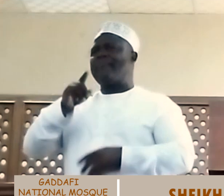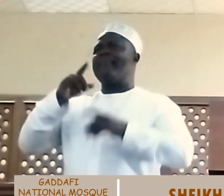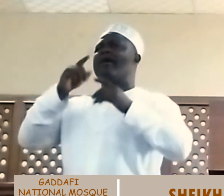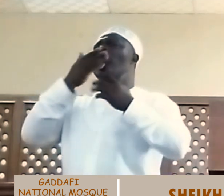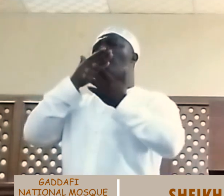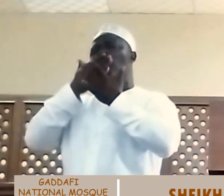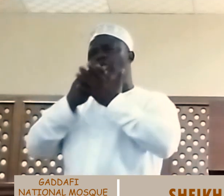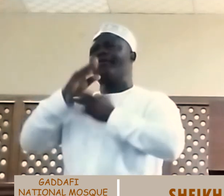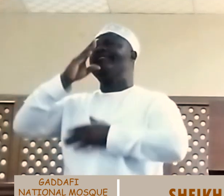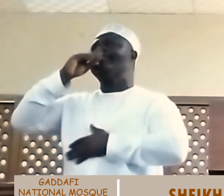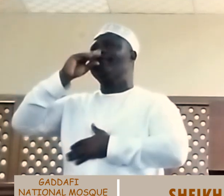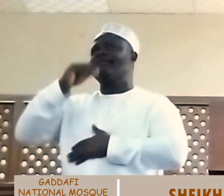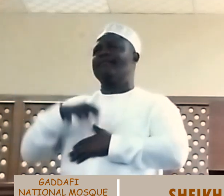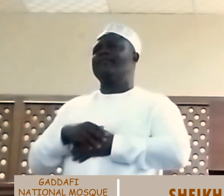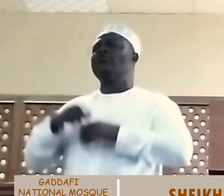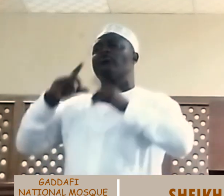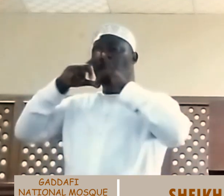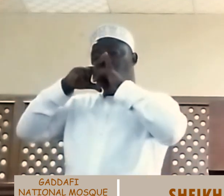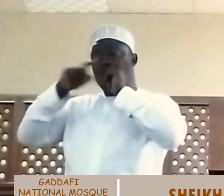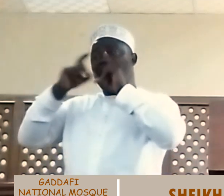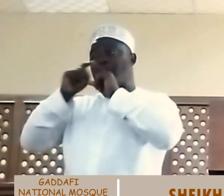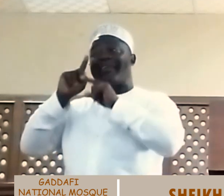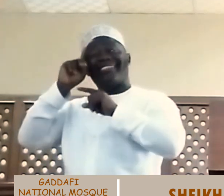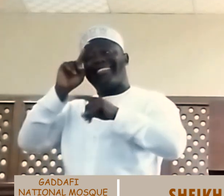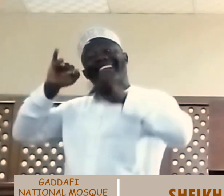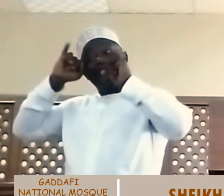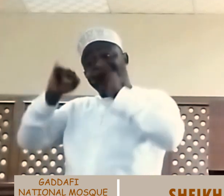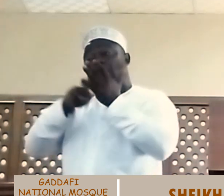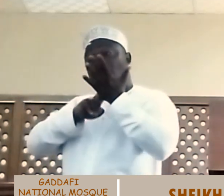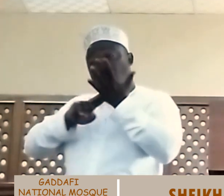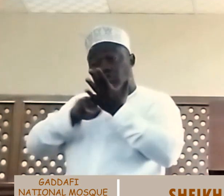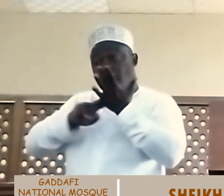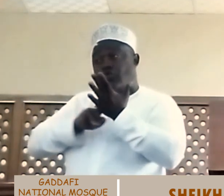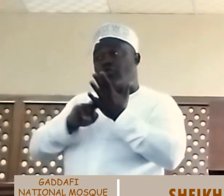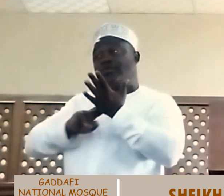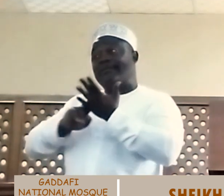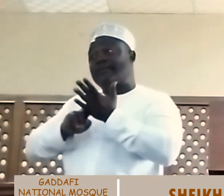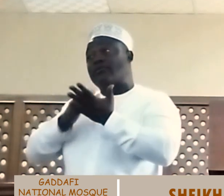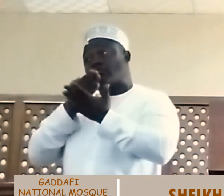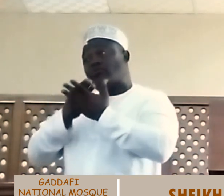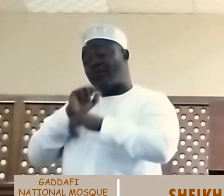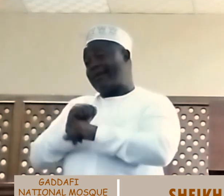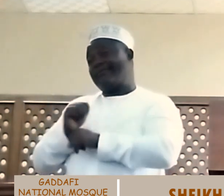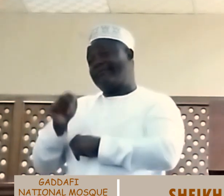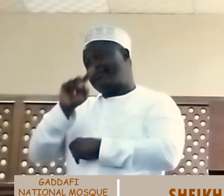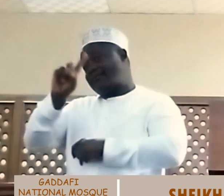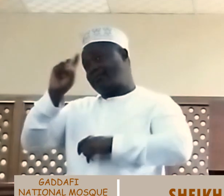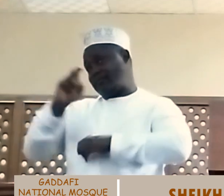ebirungi. Ebigambo byo bigenda kusigala nga bya mugaso nga bikolera omukululo.